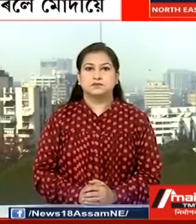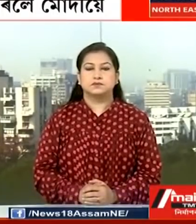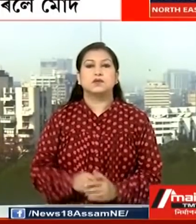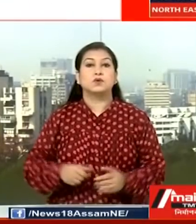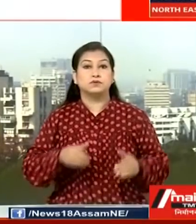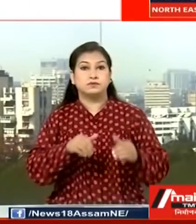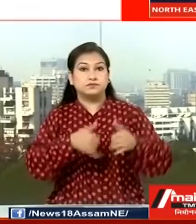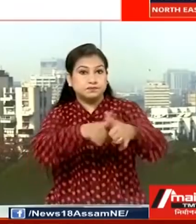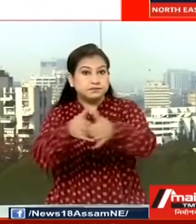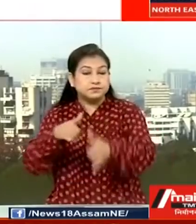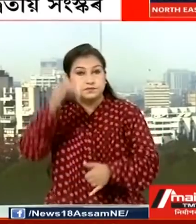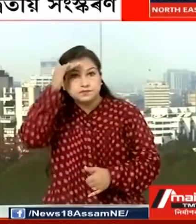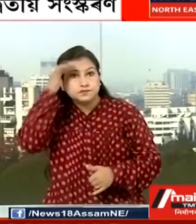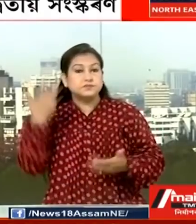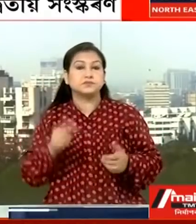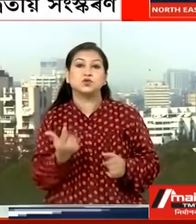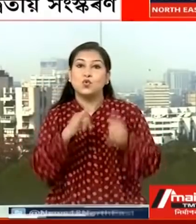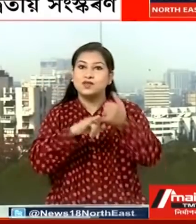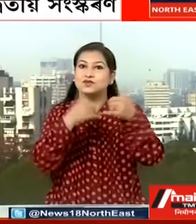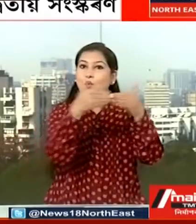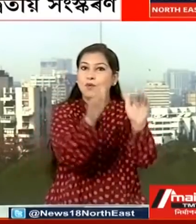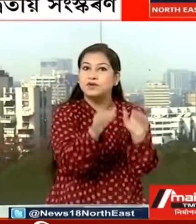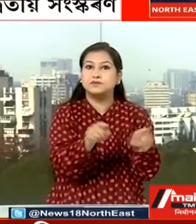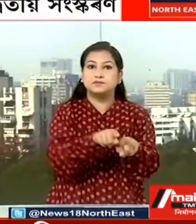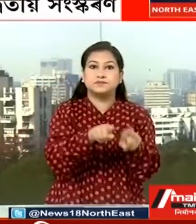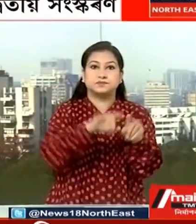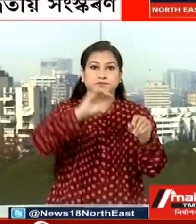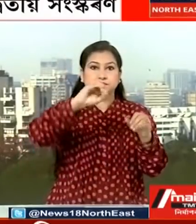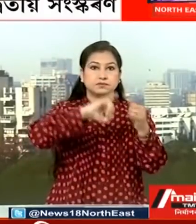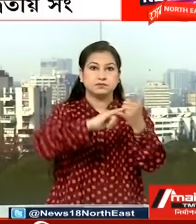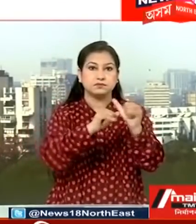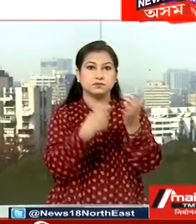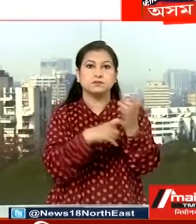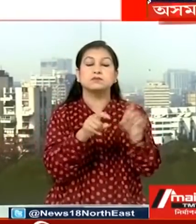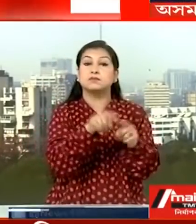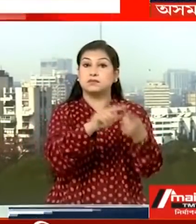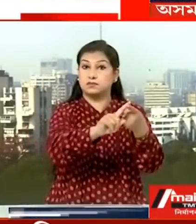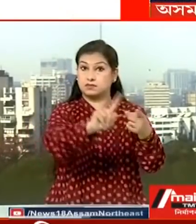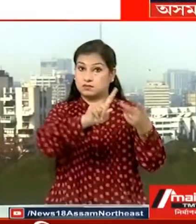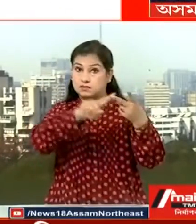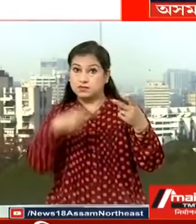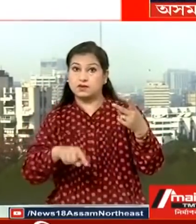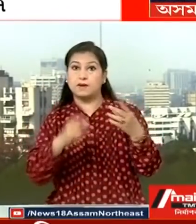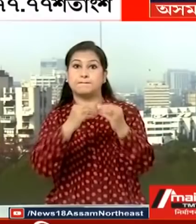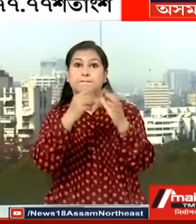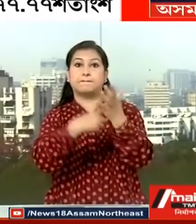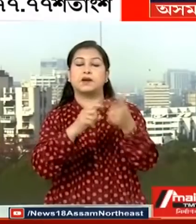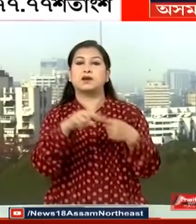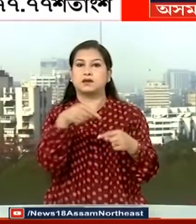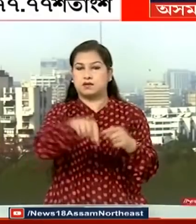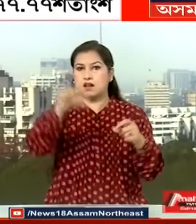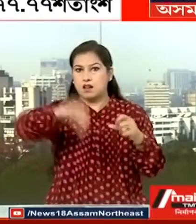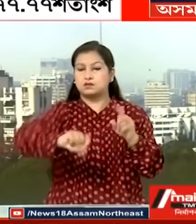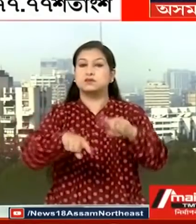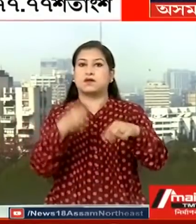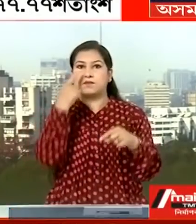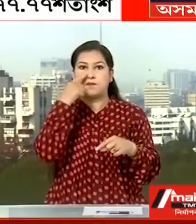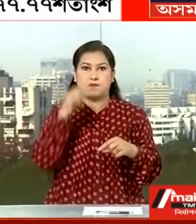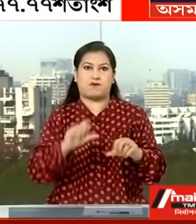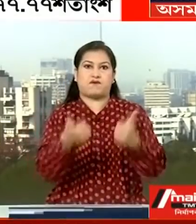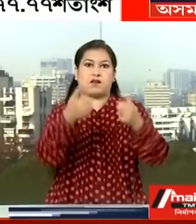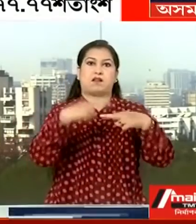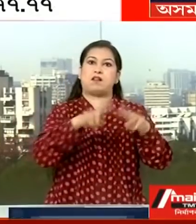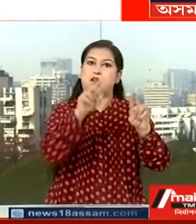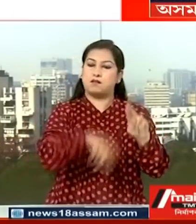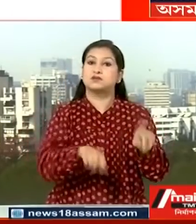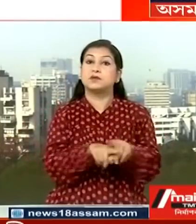और खेल की खबरों में US ओपन में नाओमी ओसाका ने जेनिफर ब्रेडी को हराकर महिला एकल के फाइनल में जगह बनाई। वहीं सेरेना